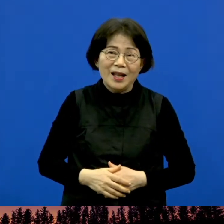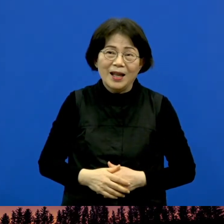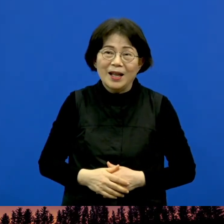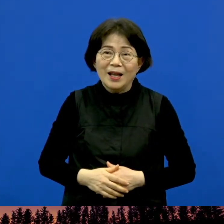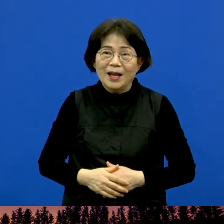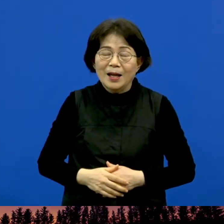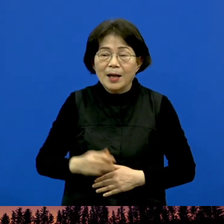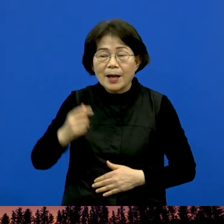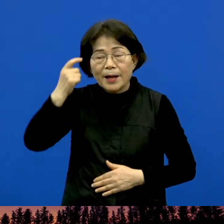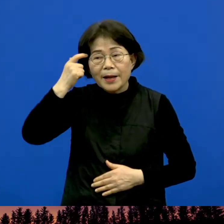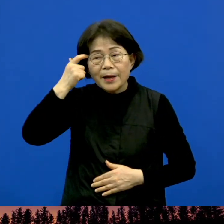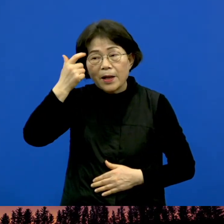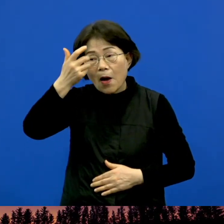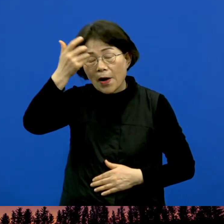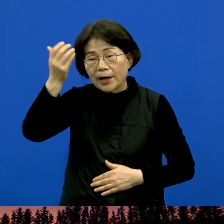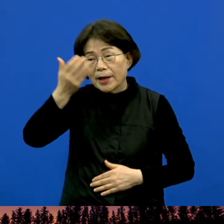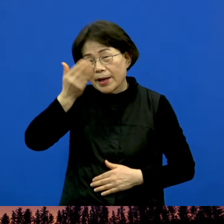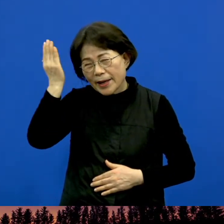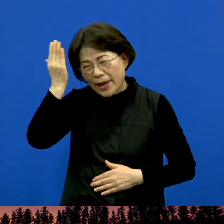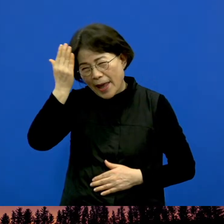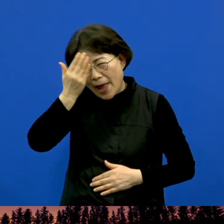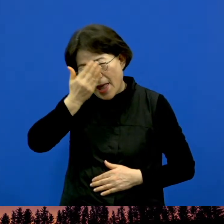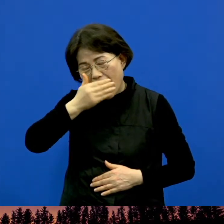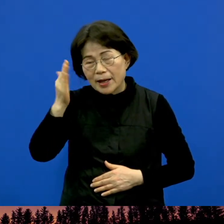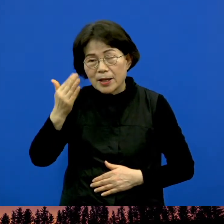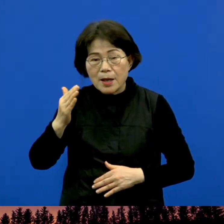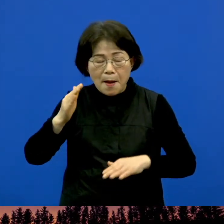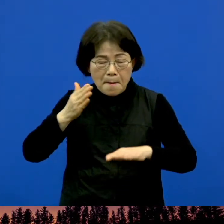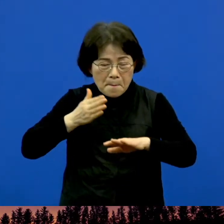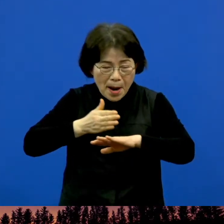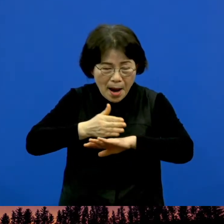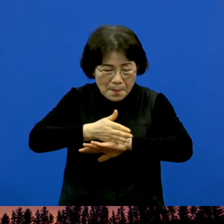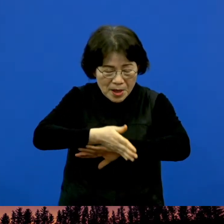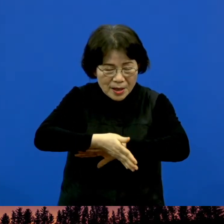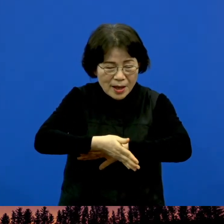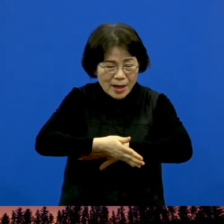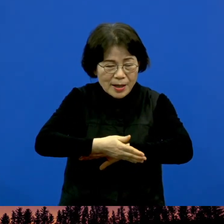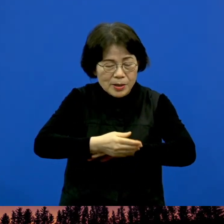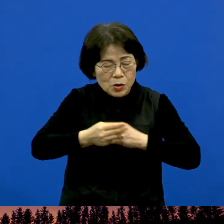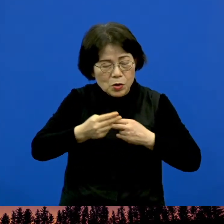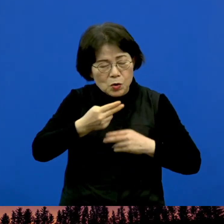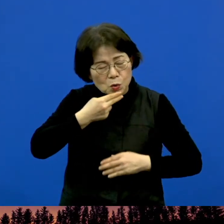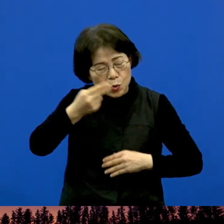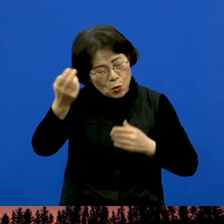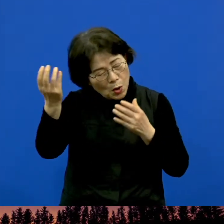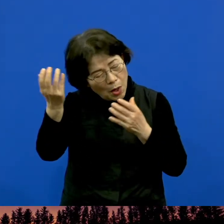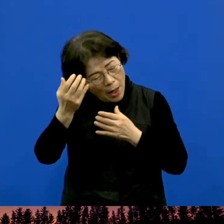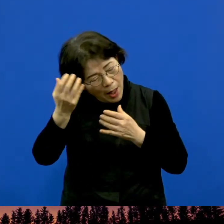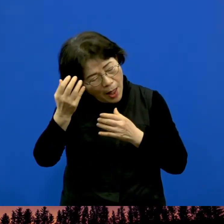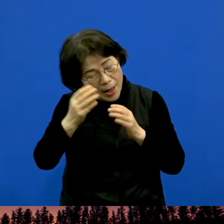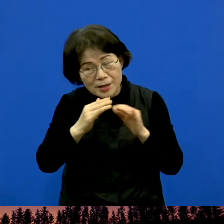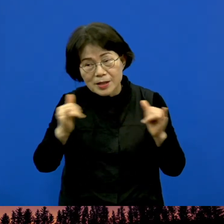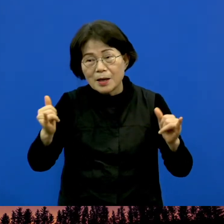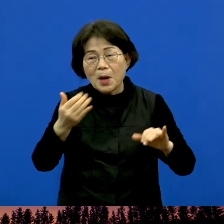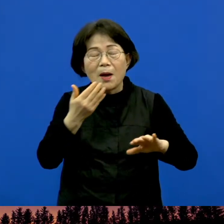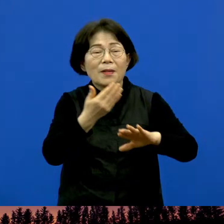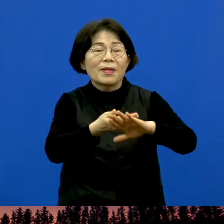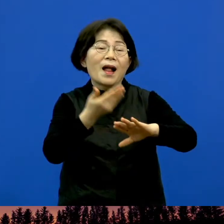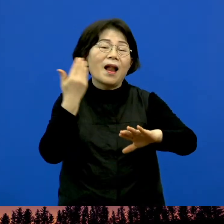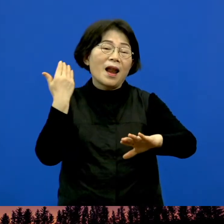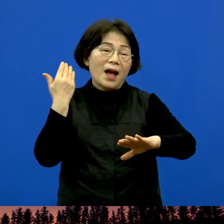뭐 영이 맑아져요. 밤늦게까지 술 먹고 뭐 다니고 뭐 이렇게 해롱해롱한 사람하고 이 영이